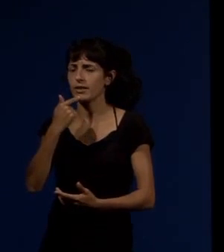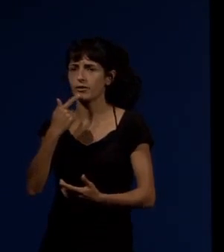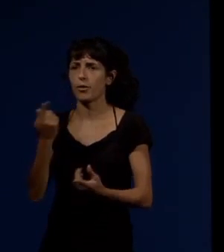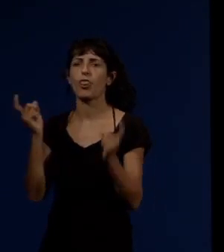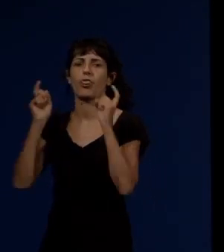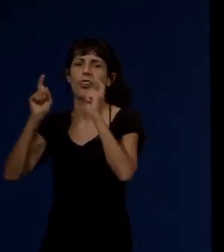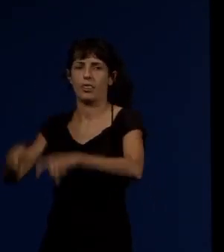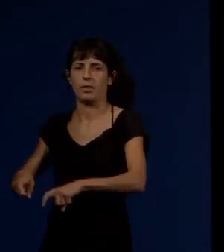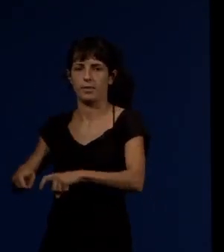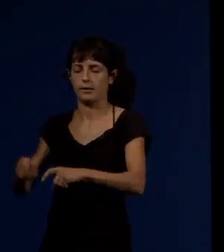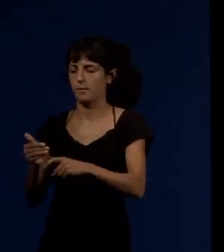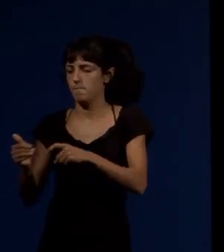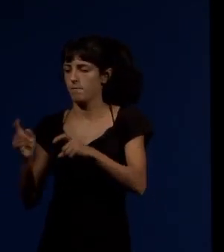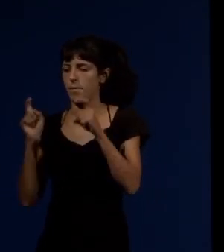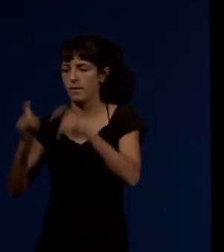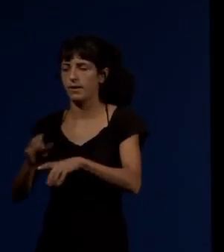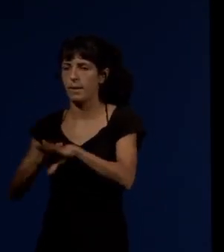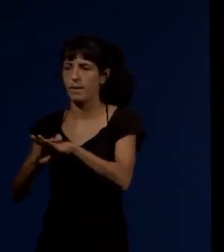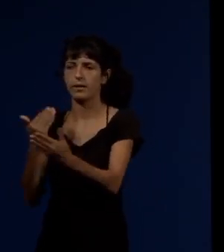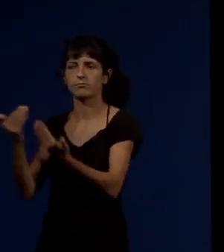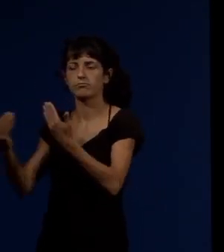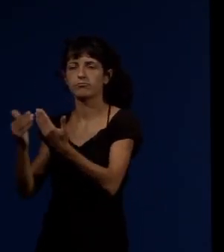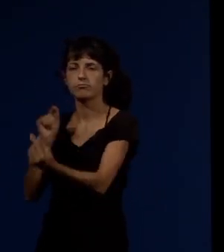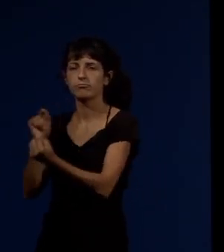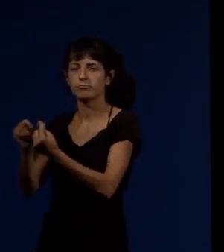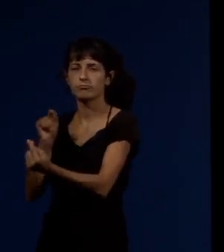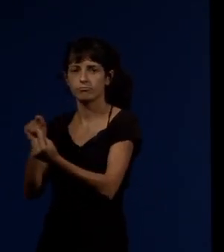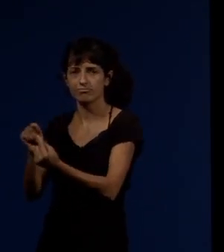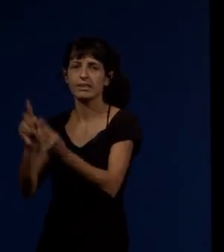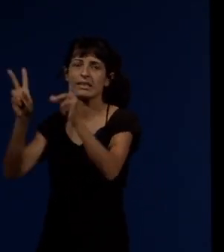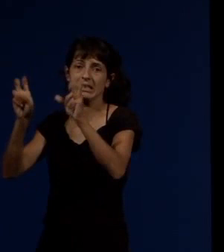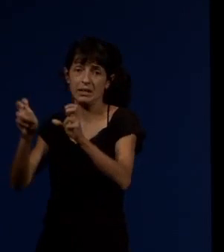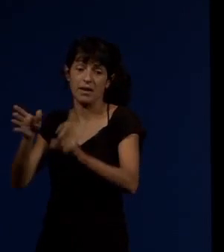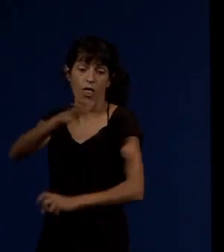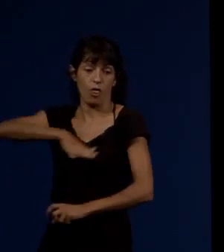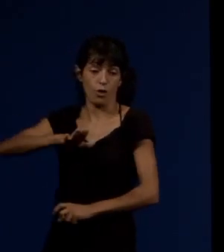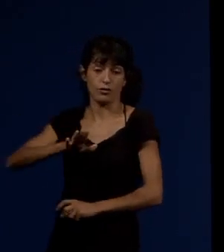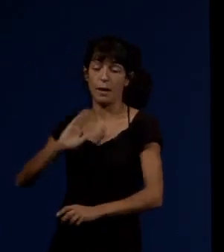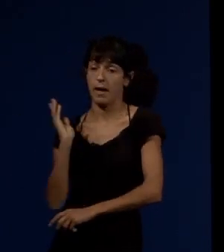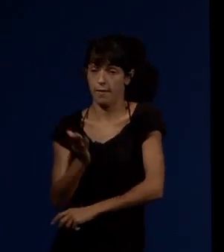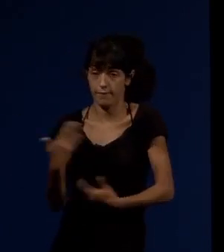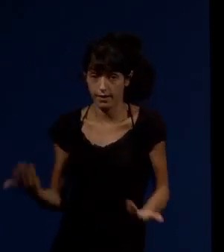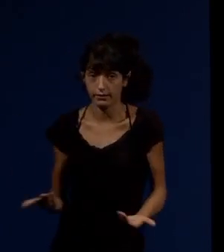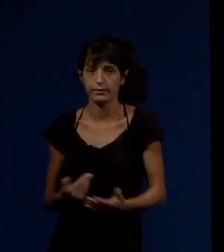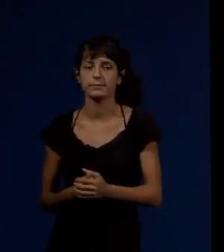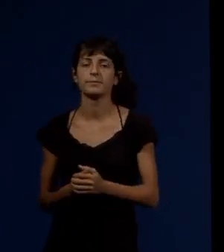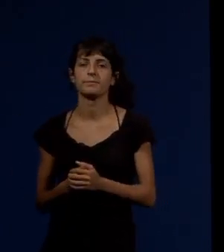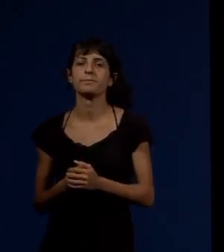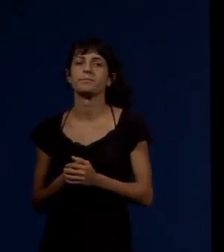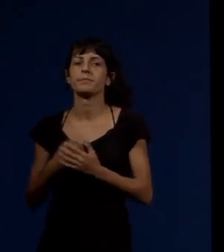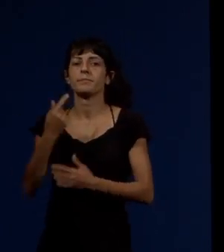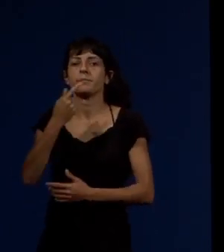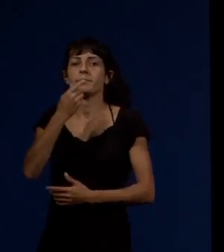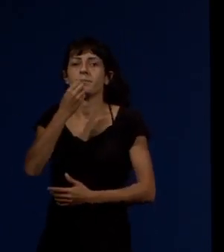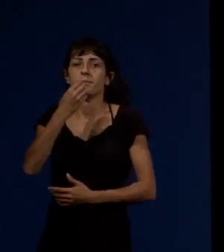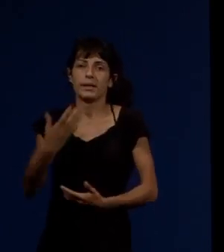para reunirnos con ela e tratar este tema que afecta a comarcas e ao noso país de maneira esencial. Ben,